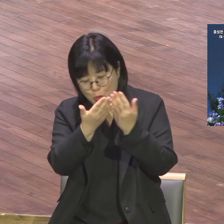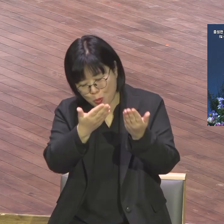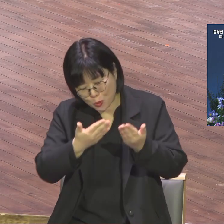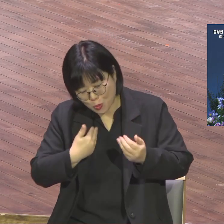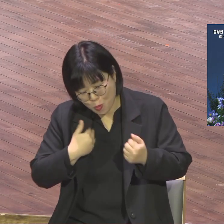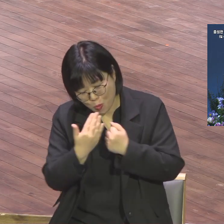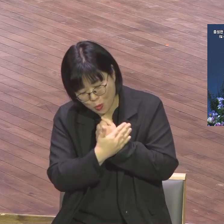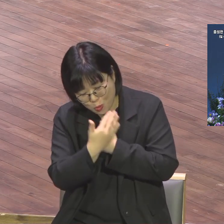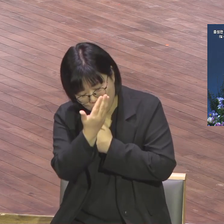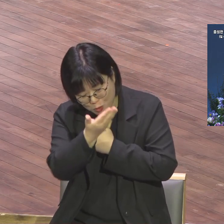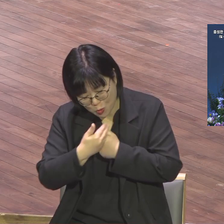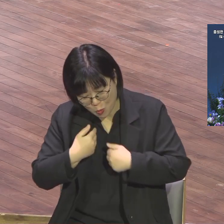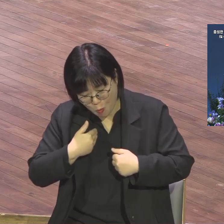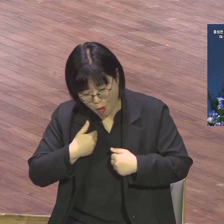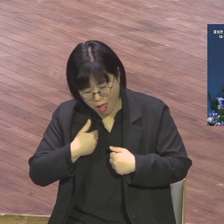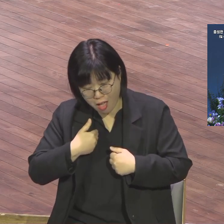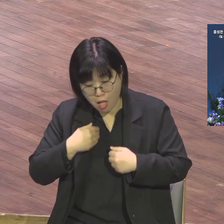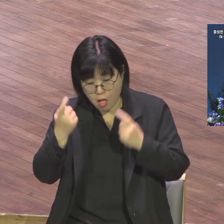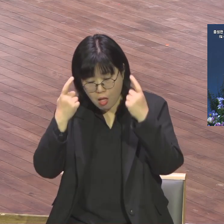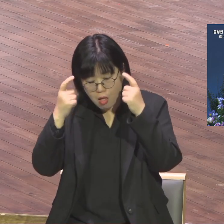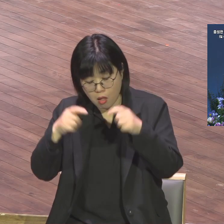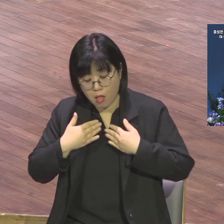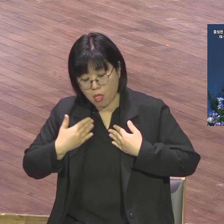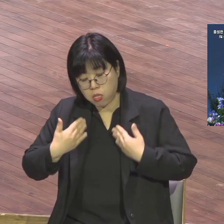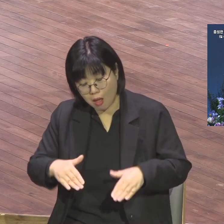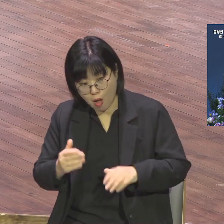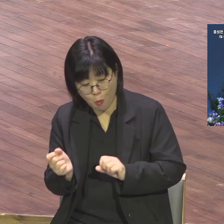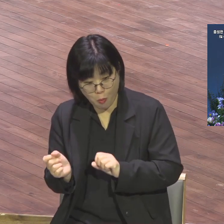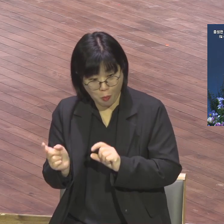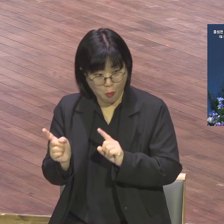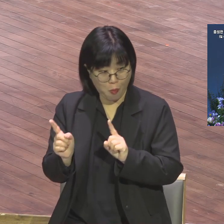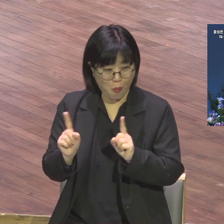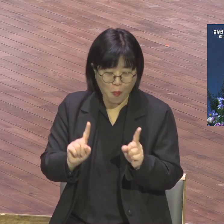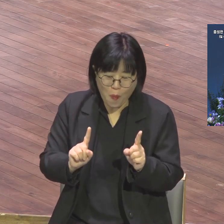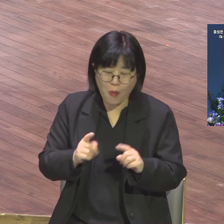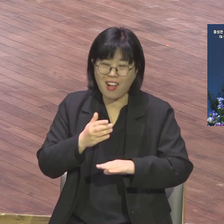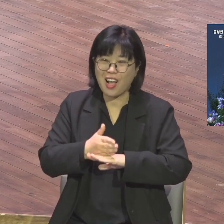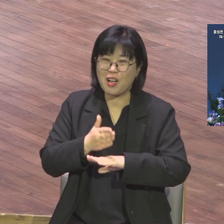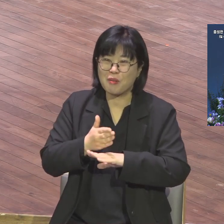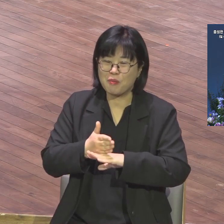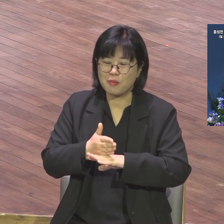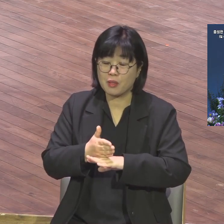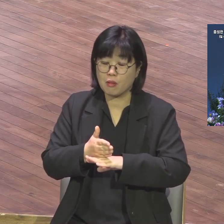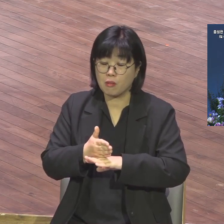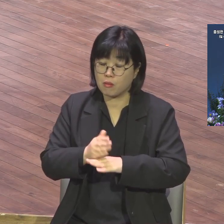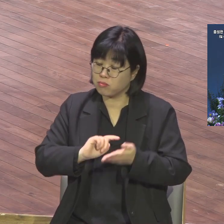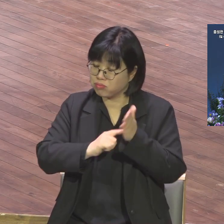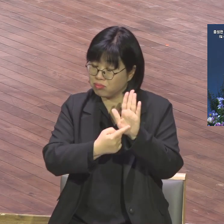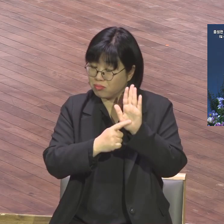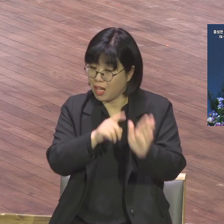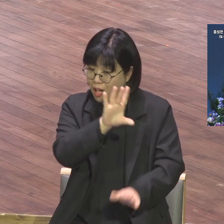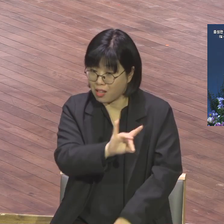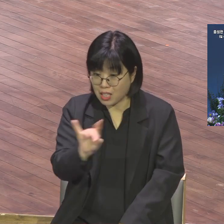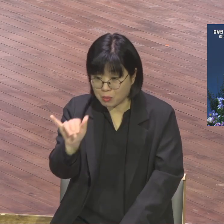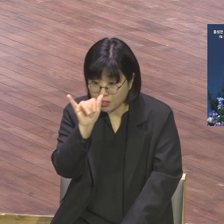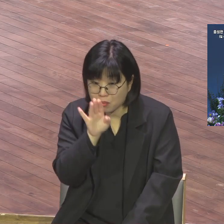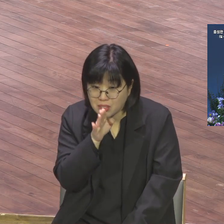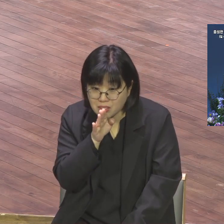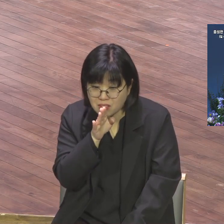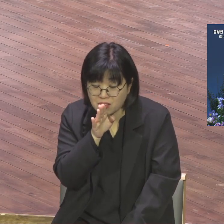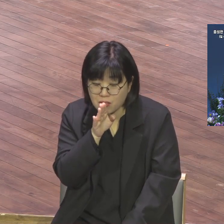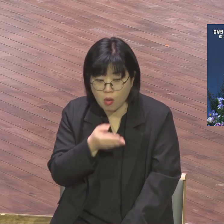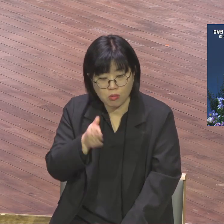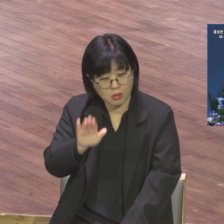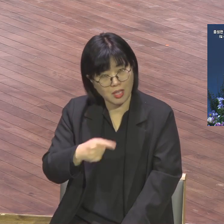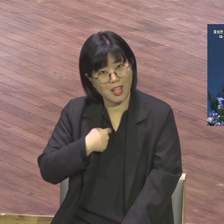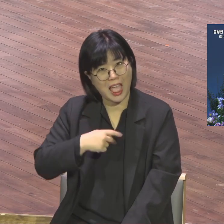나를 치유하고 노래가 나를 힘을 주었다. 세상의 유행가도 세상 유행가도 힘을 줘가지고